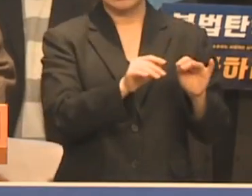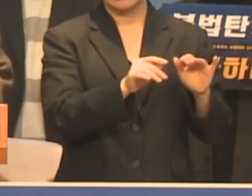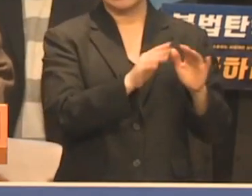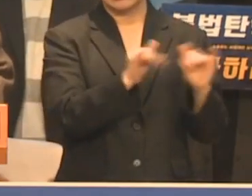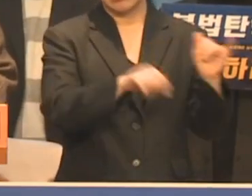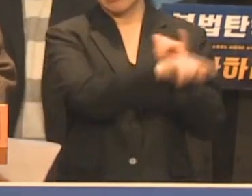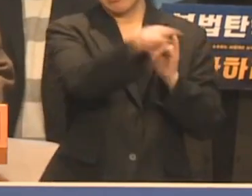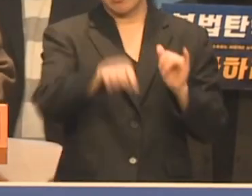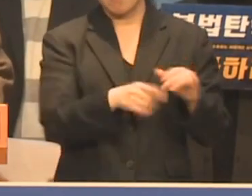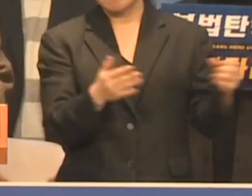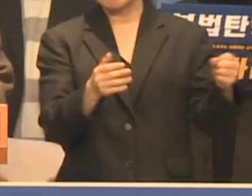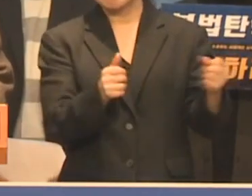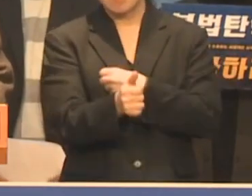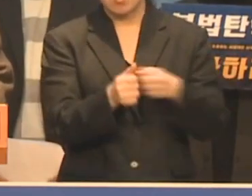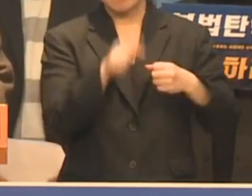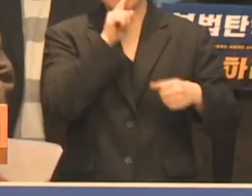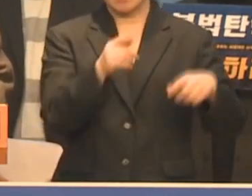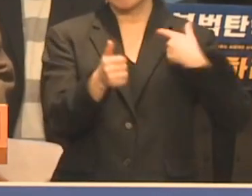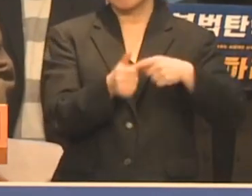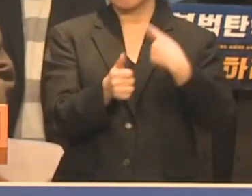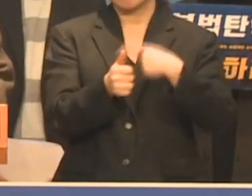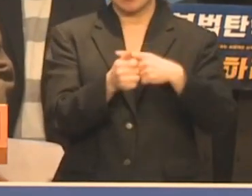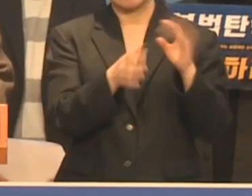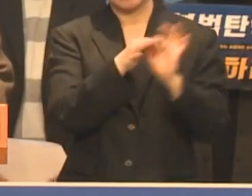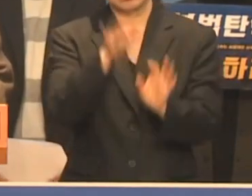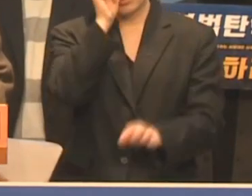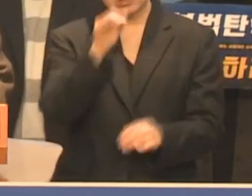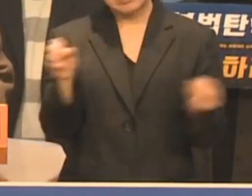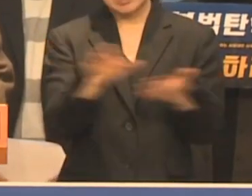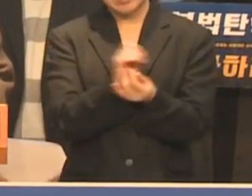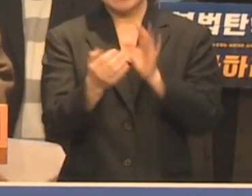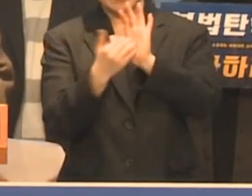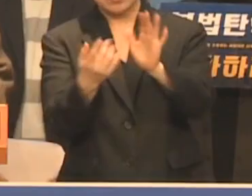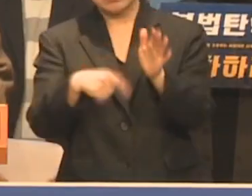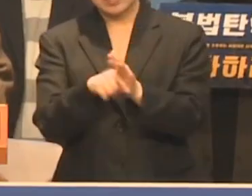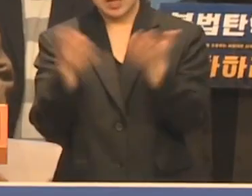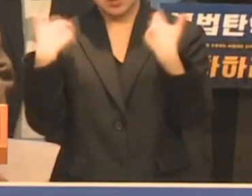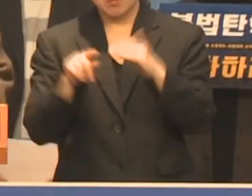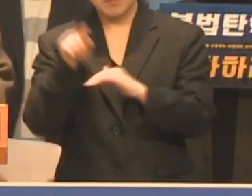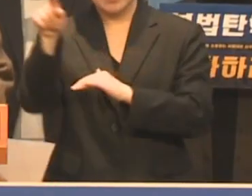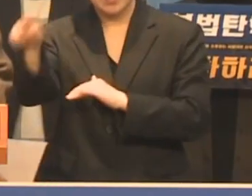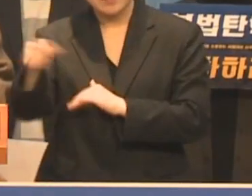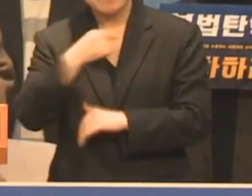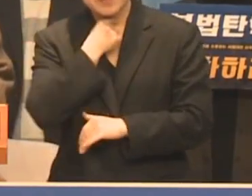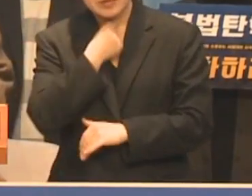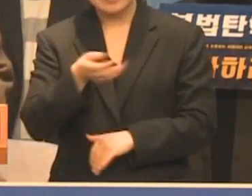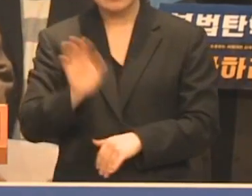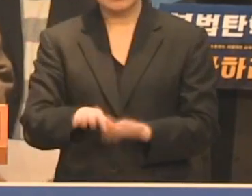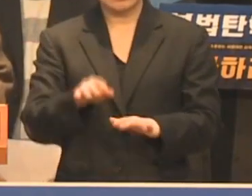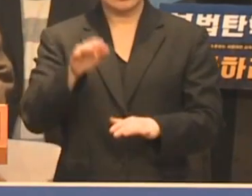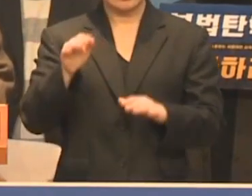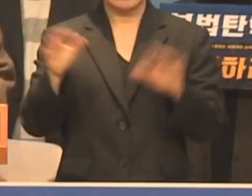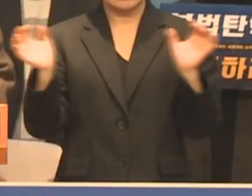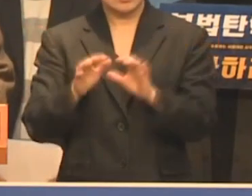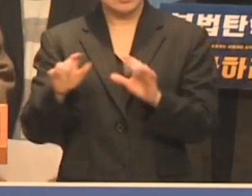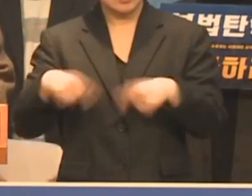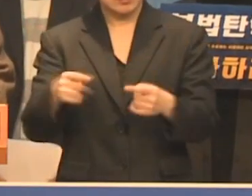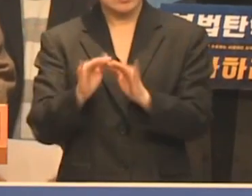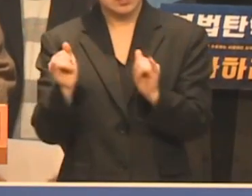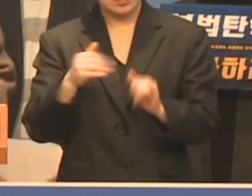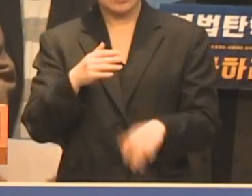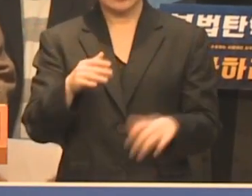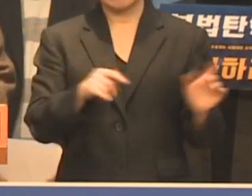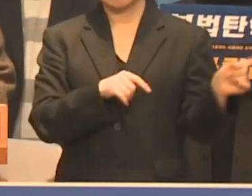지시하에 폭력과 폭언이 무차별적으로 행사되었습니다. 저희는 충돌을 피하고자 학교 밖으로 나가려고 하였으나 집회 참가자들은 저희